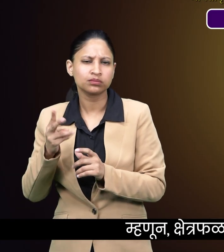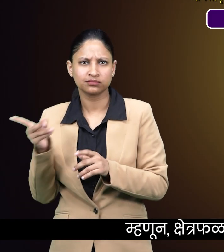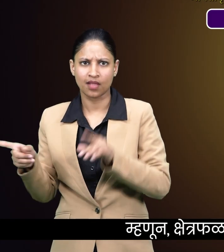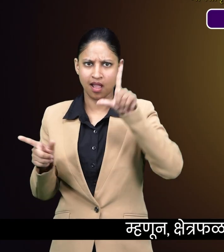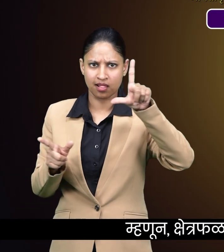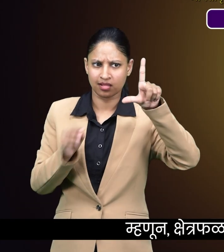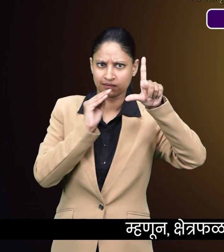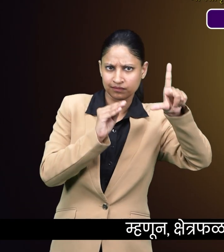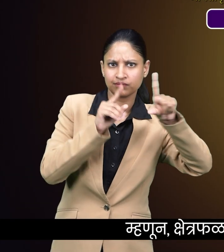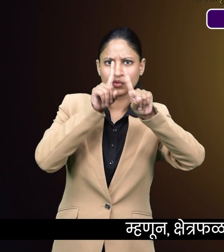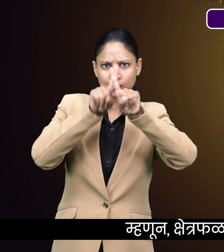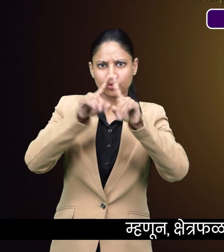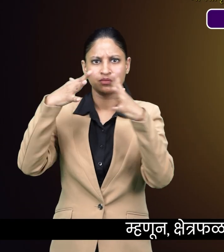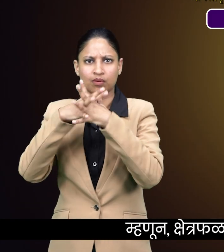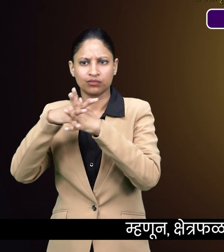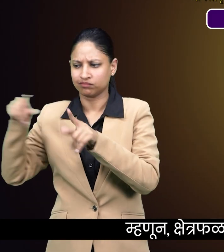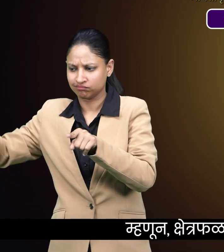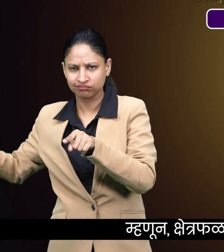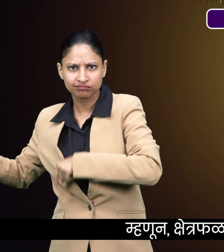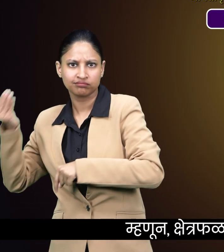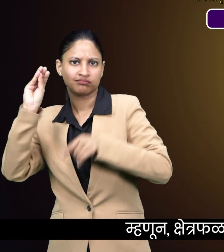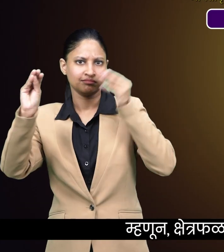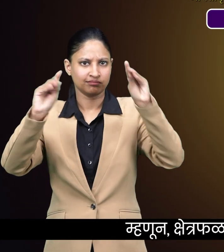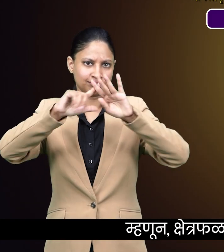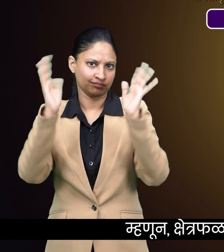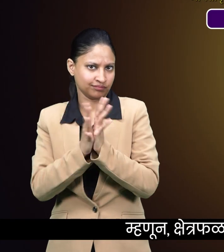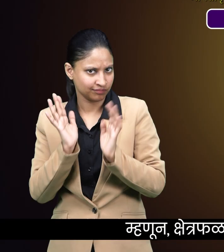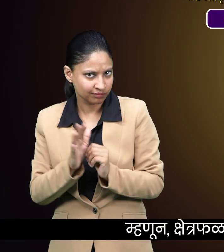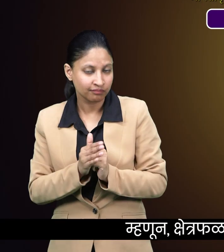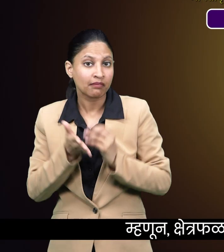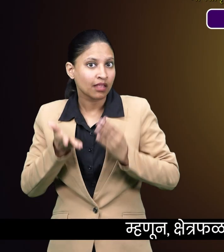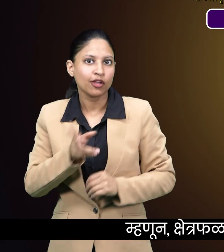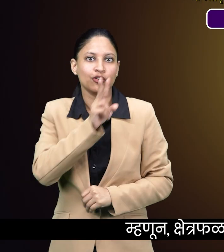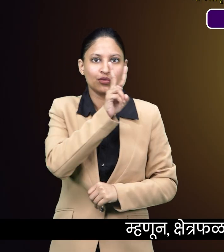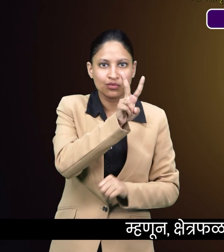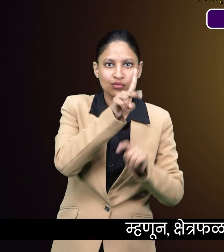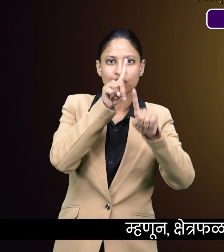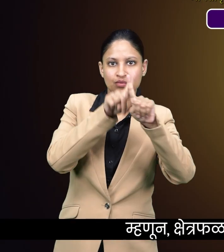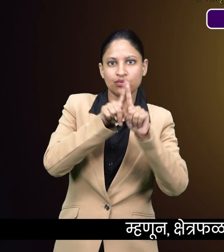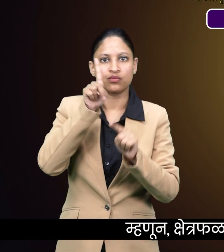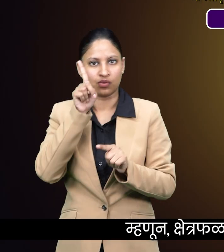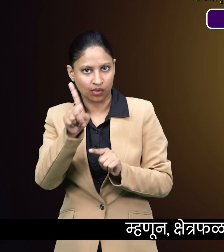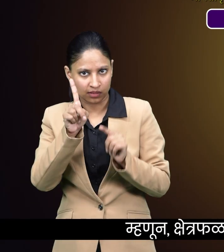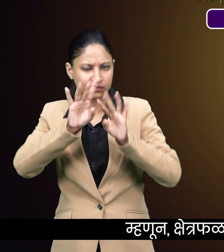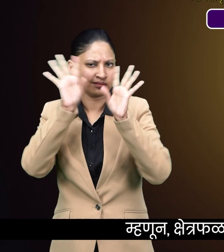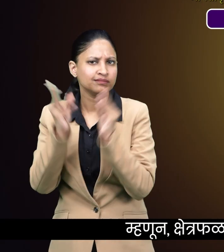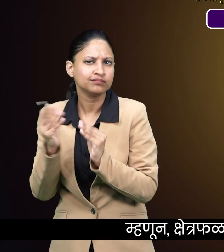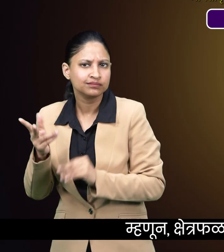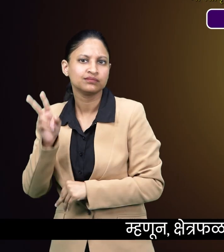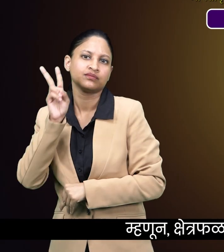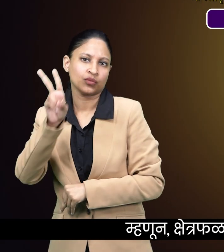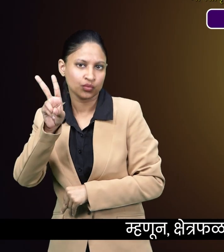म्हणून क्षेत्रफळ बरोबर लांबी गुणिले रुंदी बरोबर 2 गुणिले 1 बरोबर 2 चौकोनी मीटर.